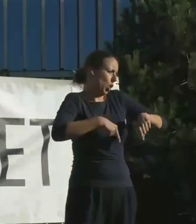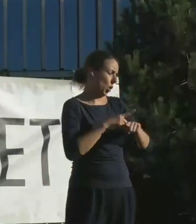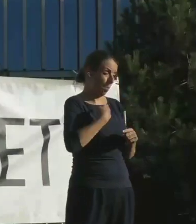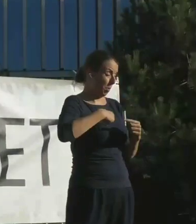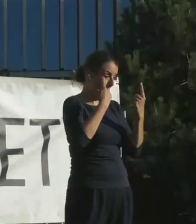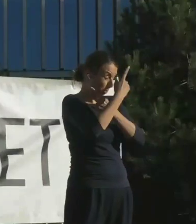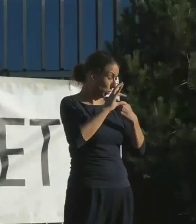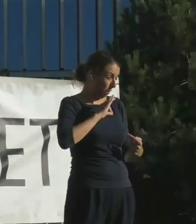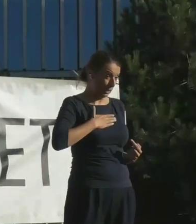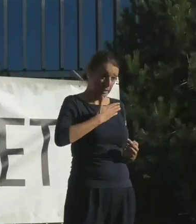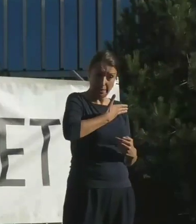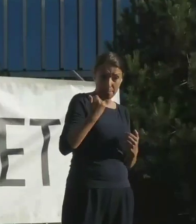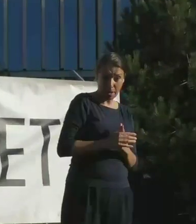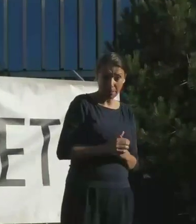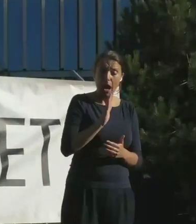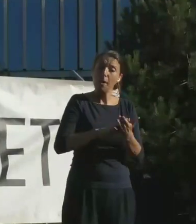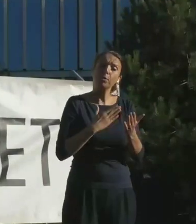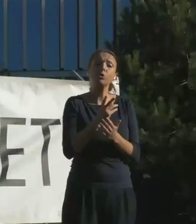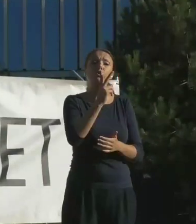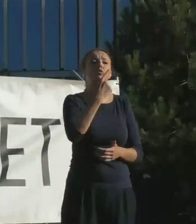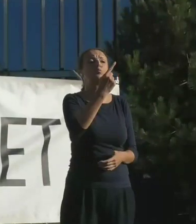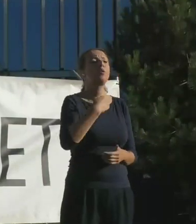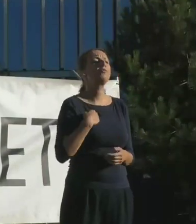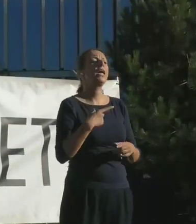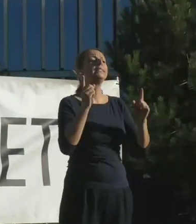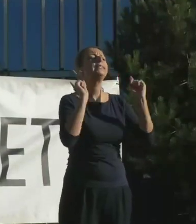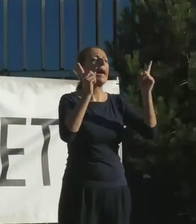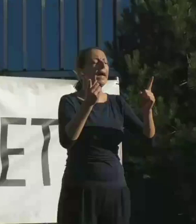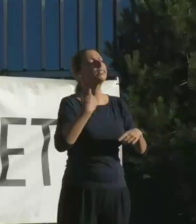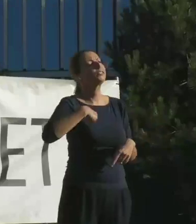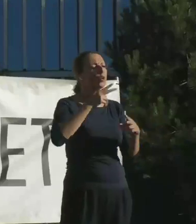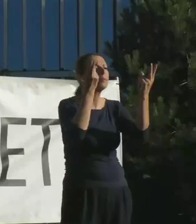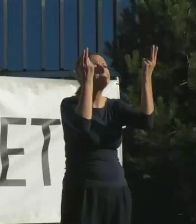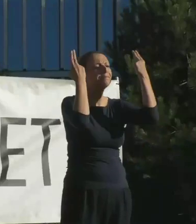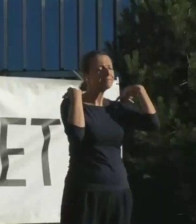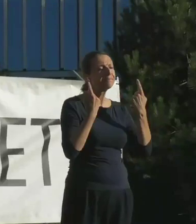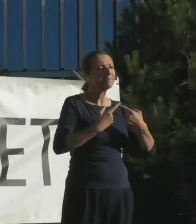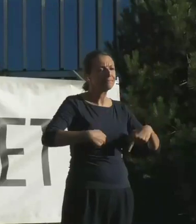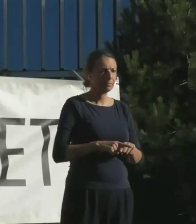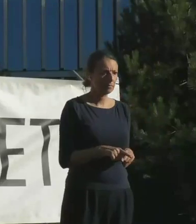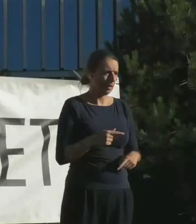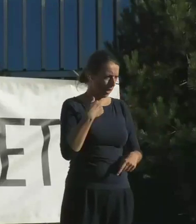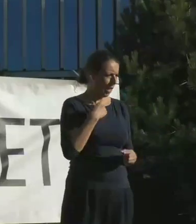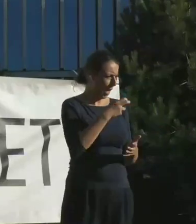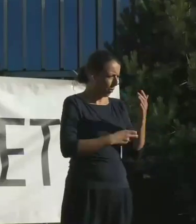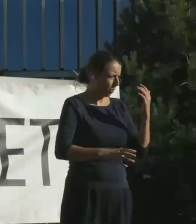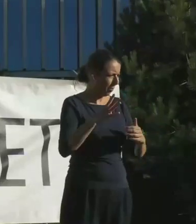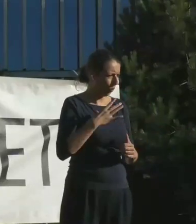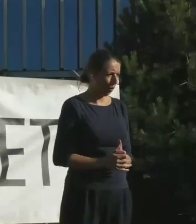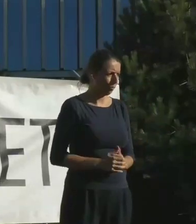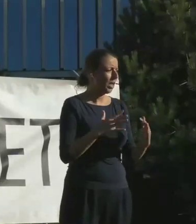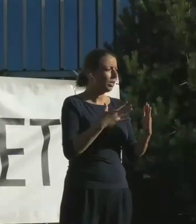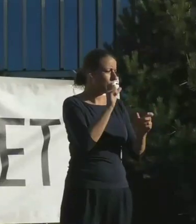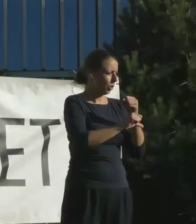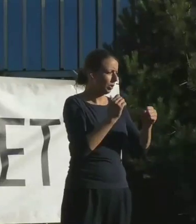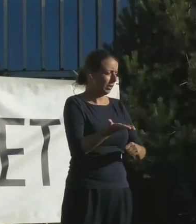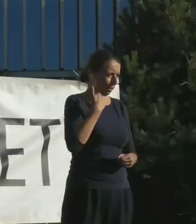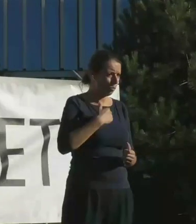się powstrzymujemy, bo ktoś mówi, że czegoś nie możemy robić. Miałam aborcję 10 lat